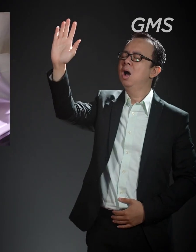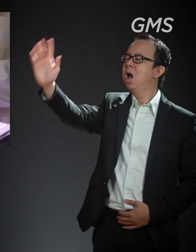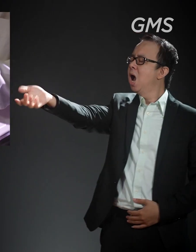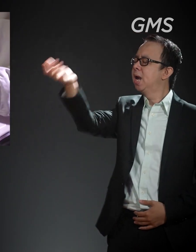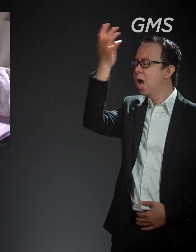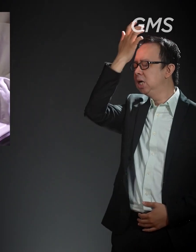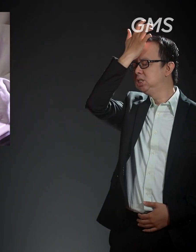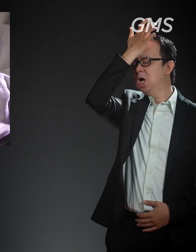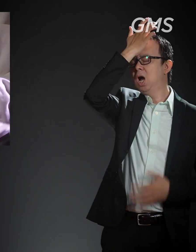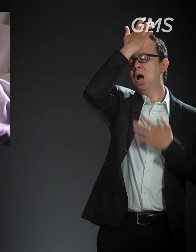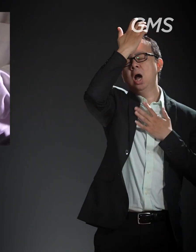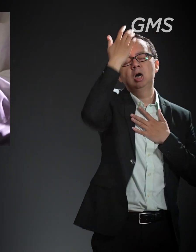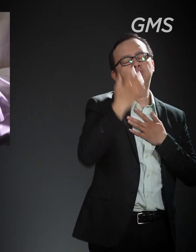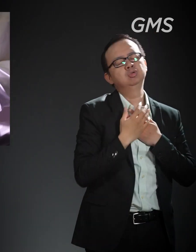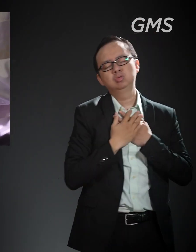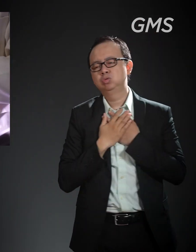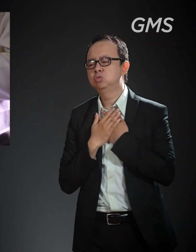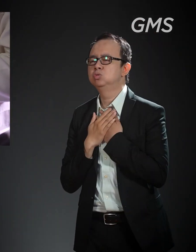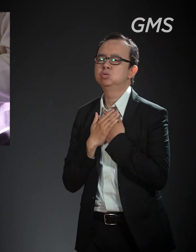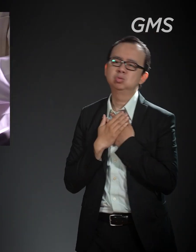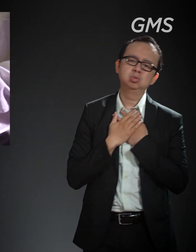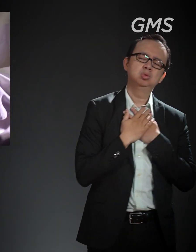Kaulah Rajaku.